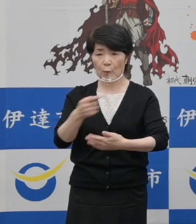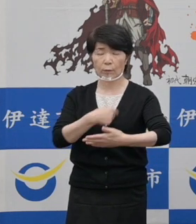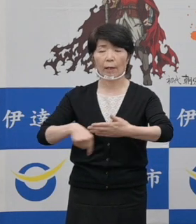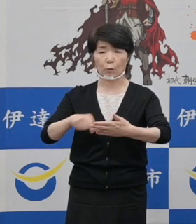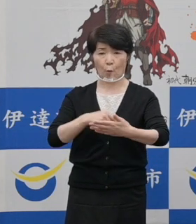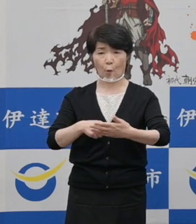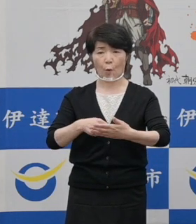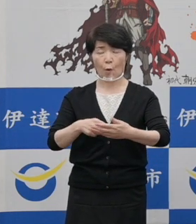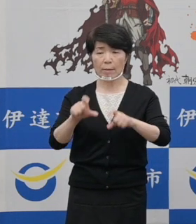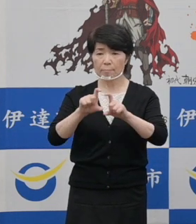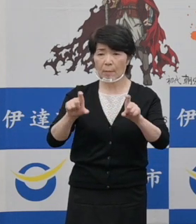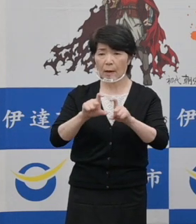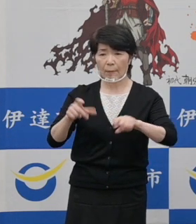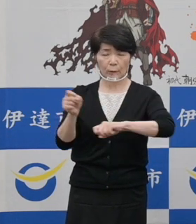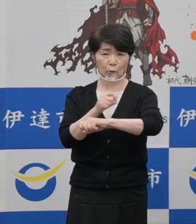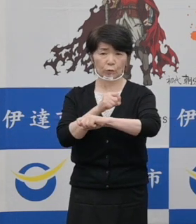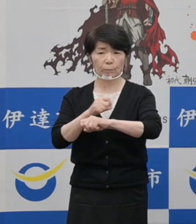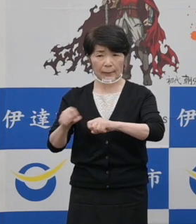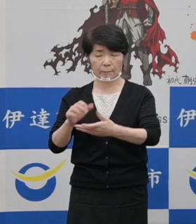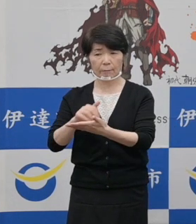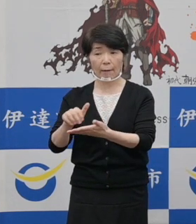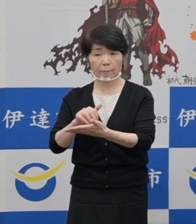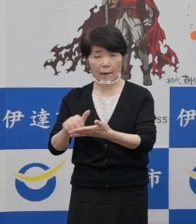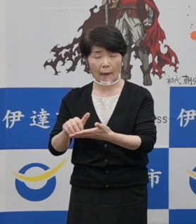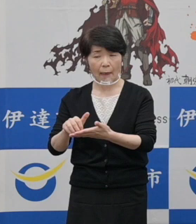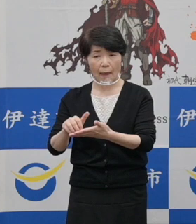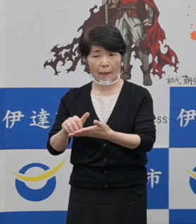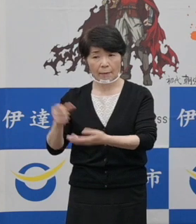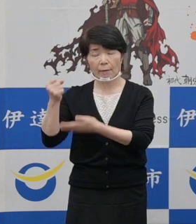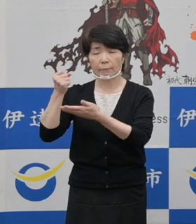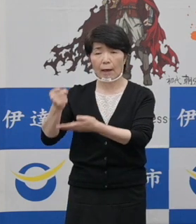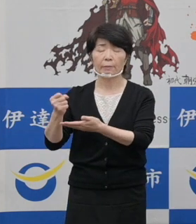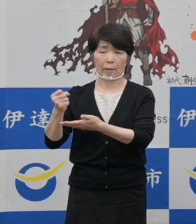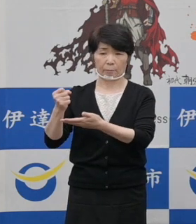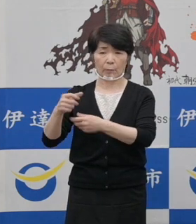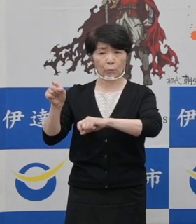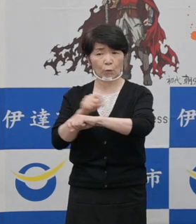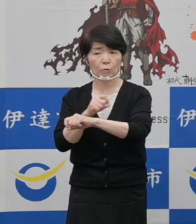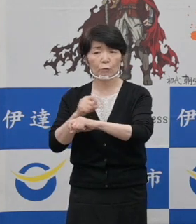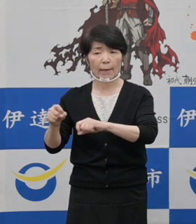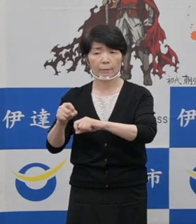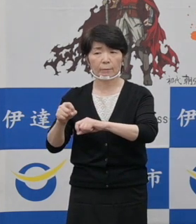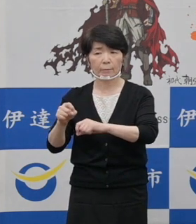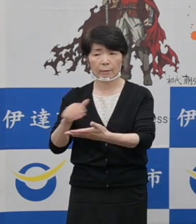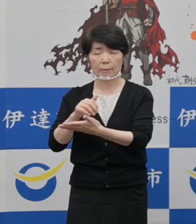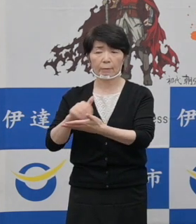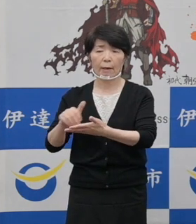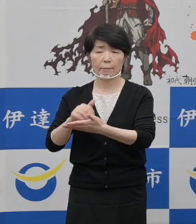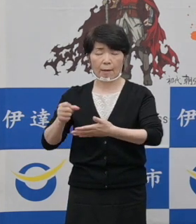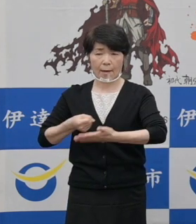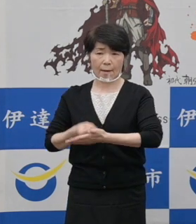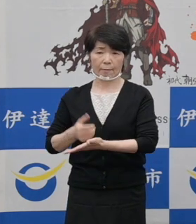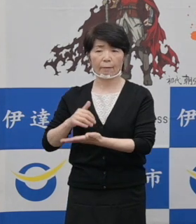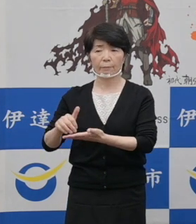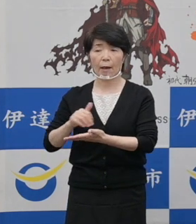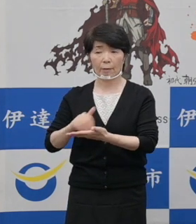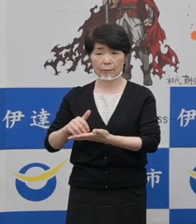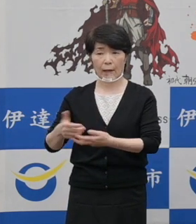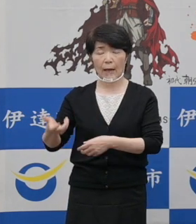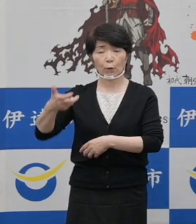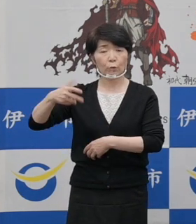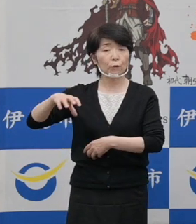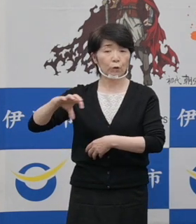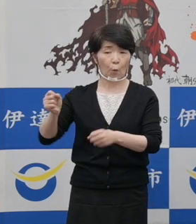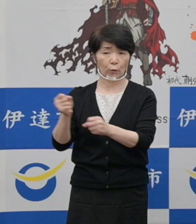一般会計から特別会計、それから財産区特別会計の決算、そして水道事業